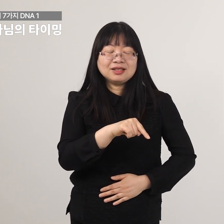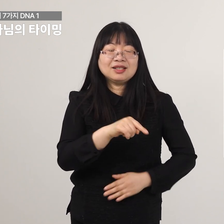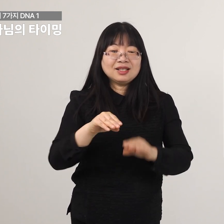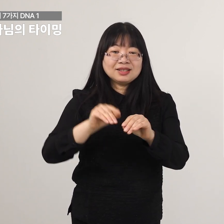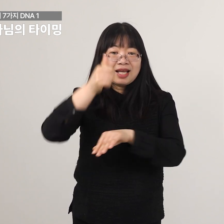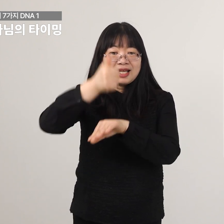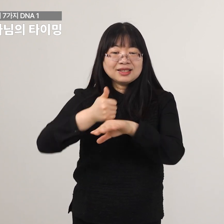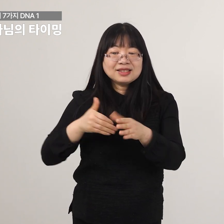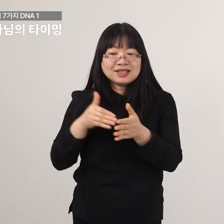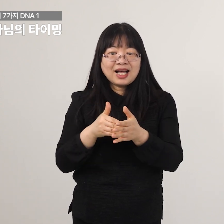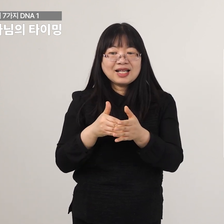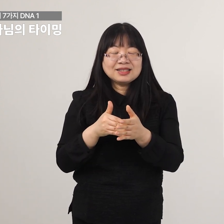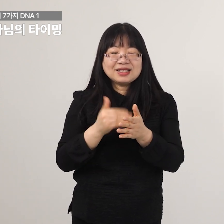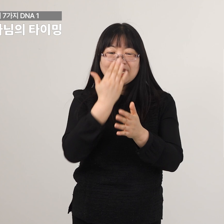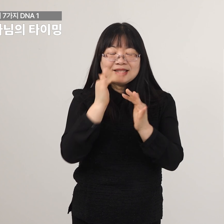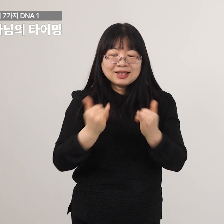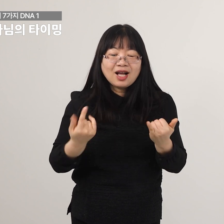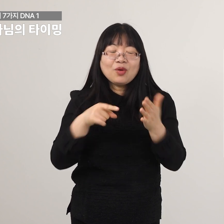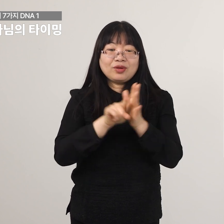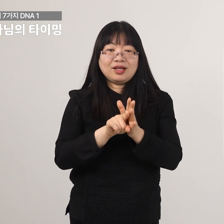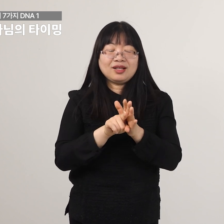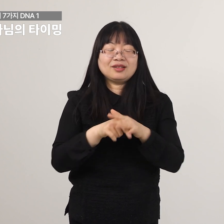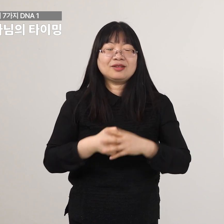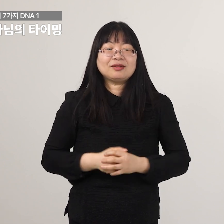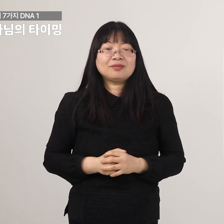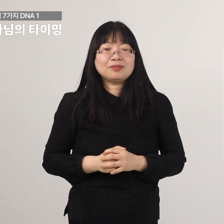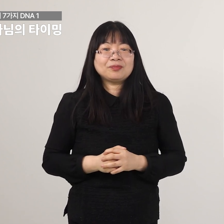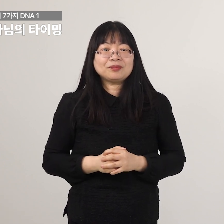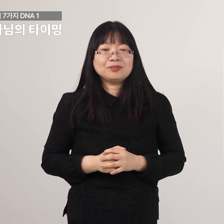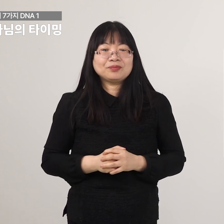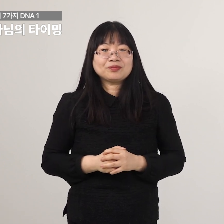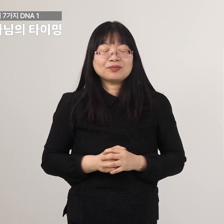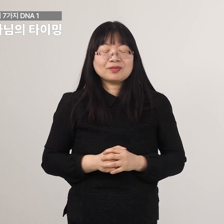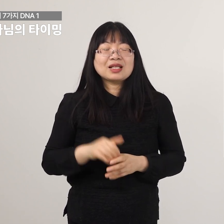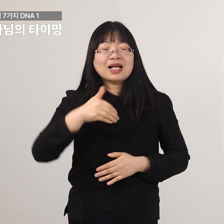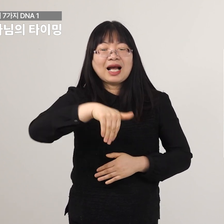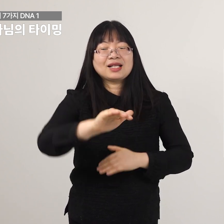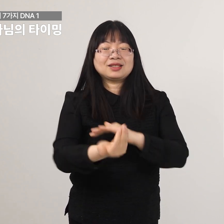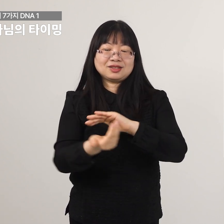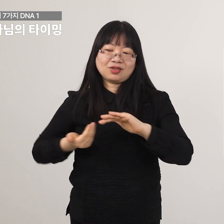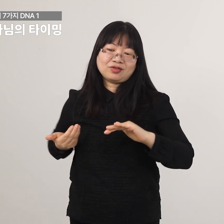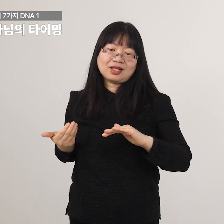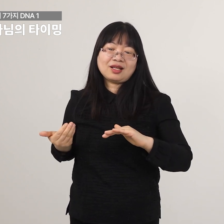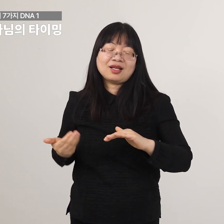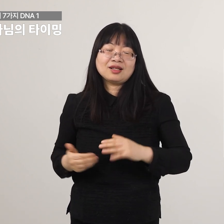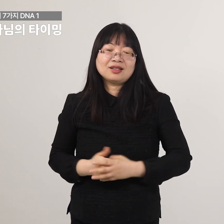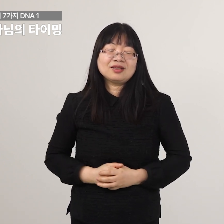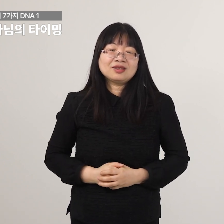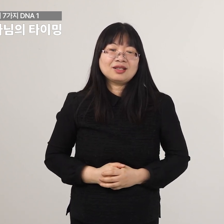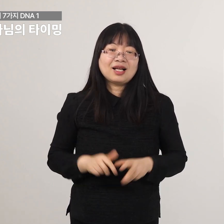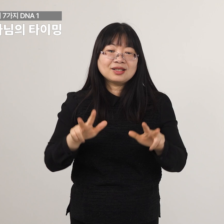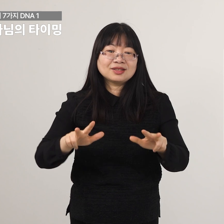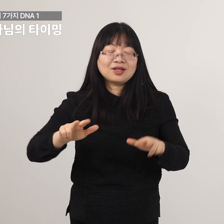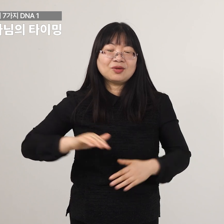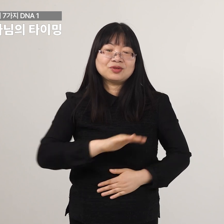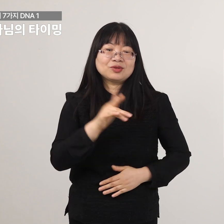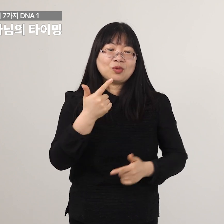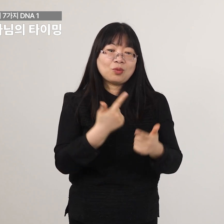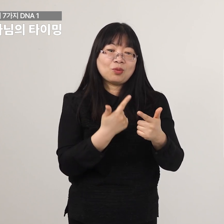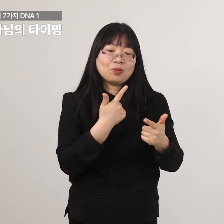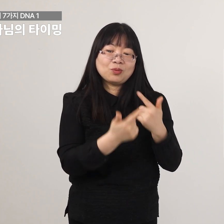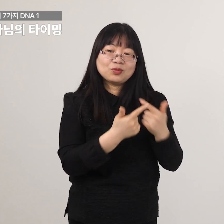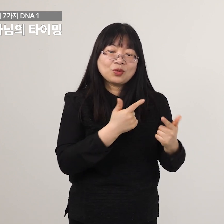땅끝까지 이스라엘을 위해서 뛰쳐나가기 전에 이제 우리도